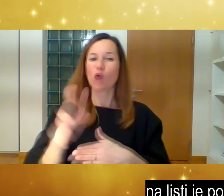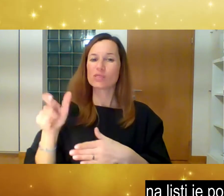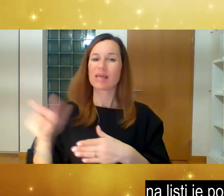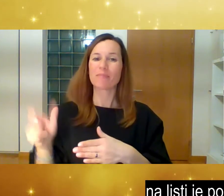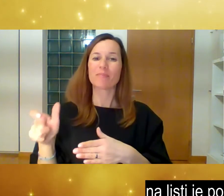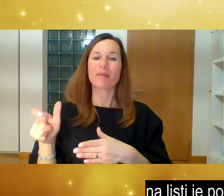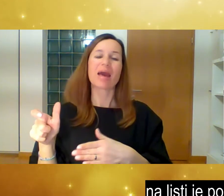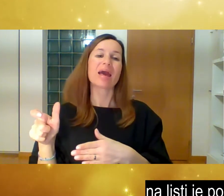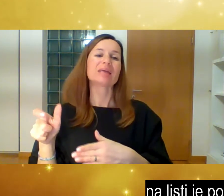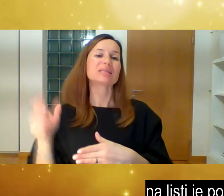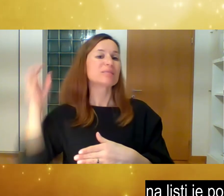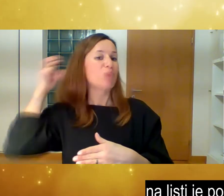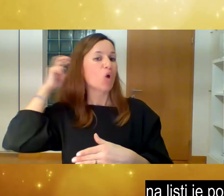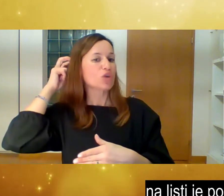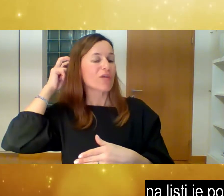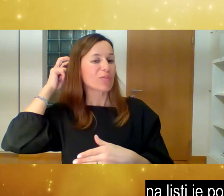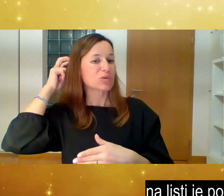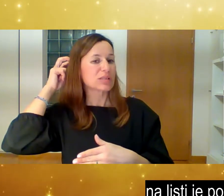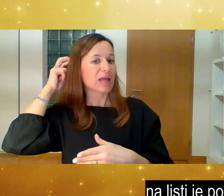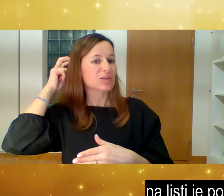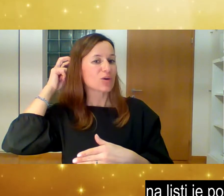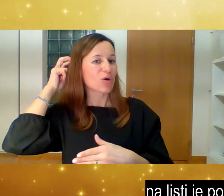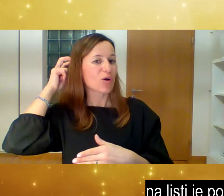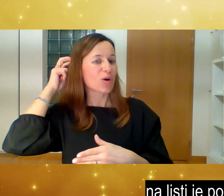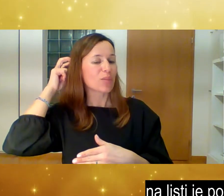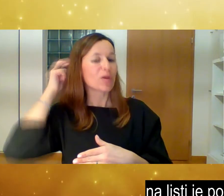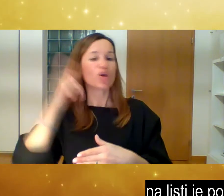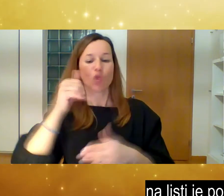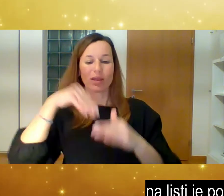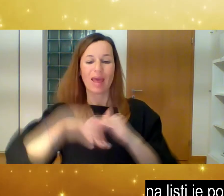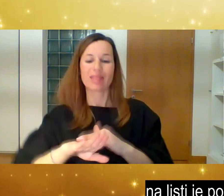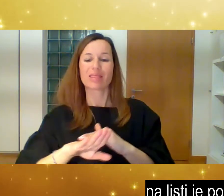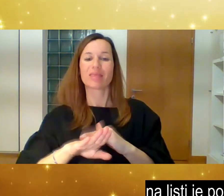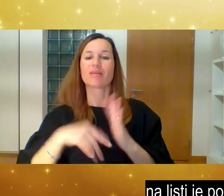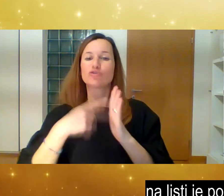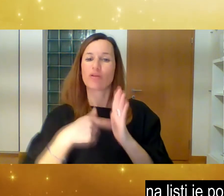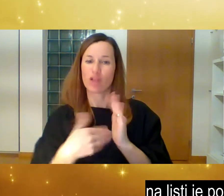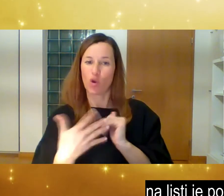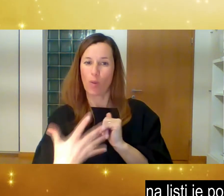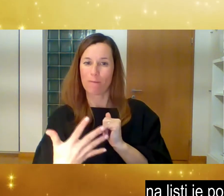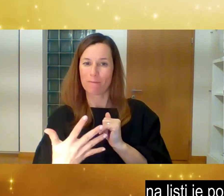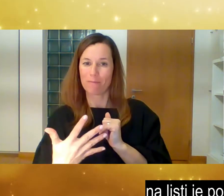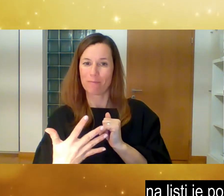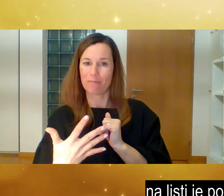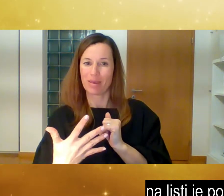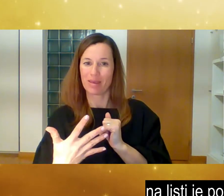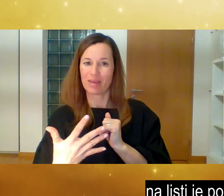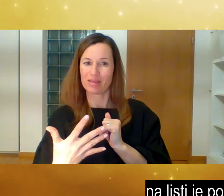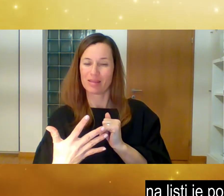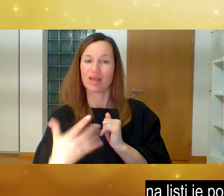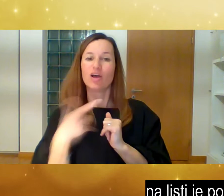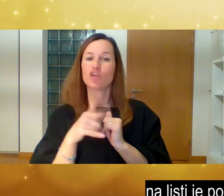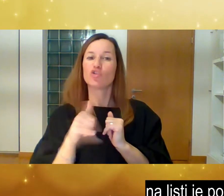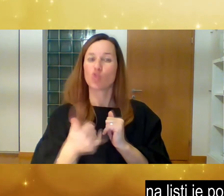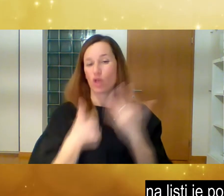V tem to je pač na listi pod številko 5. Tukaj je